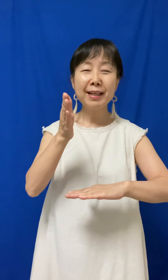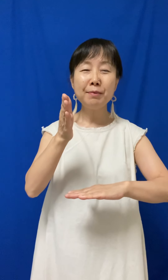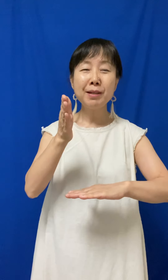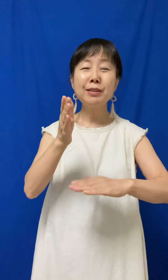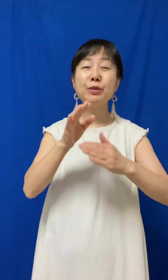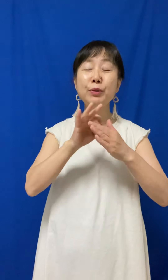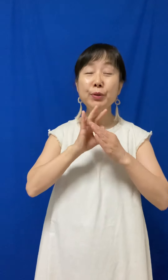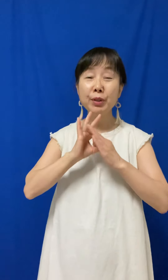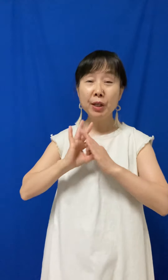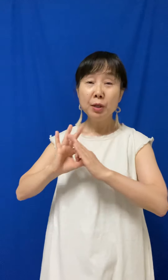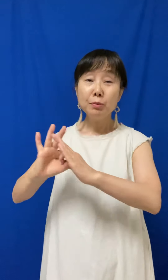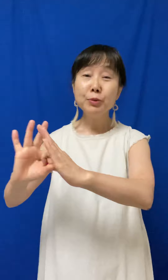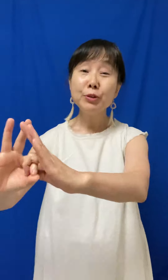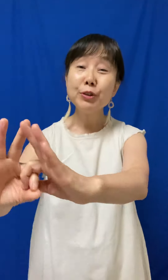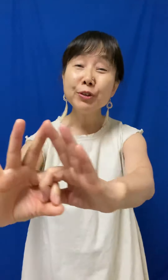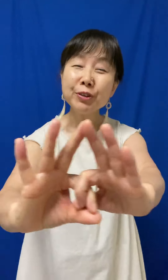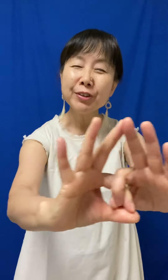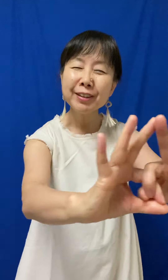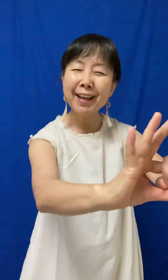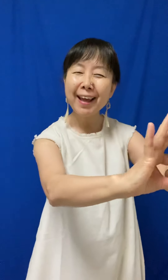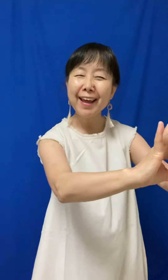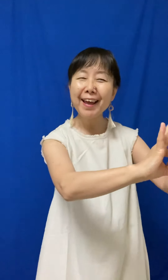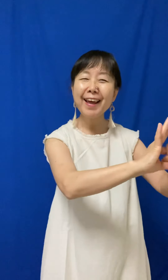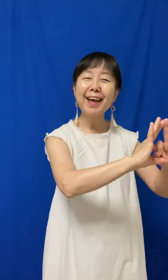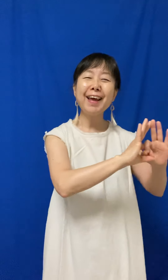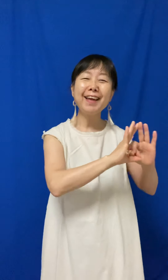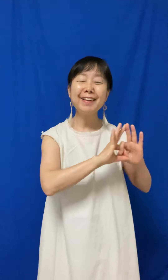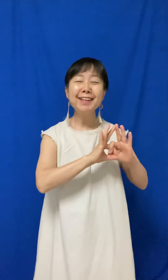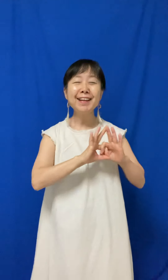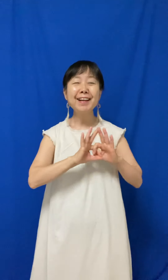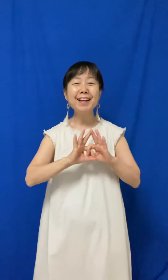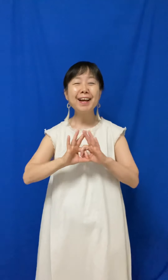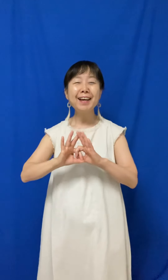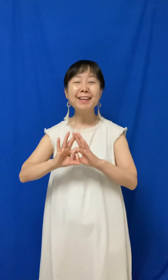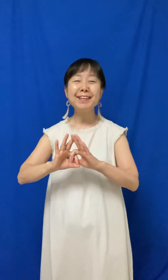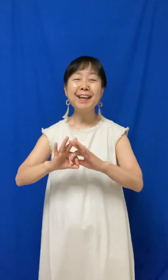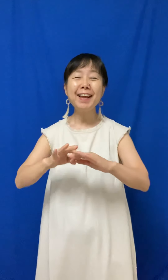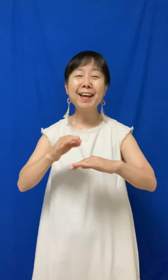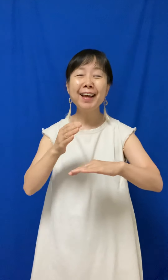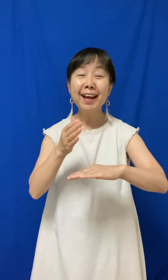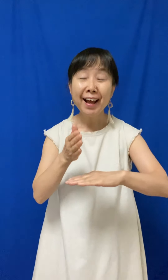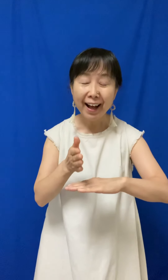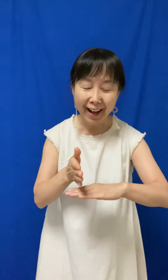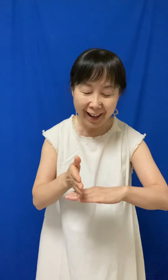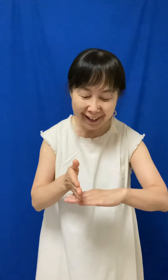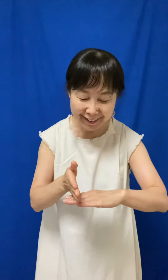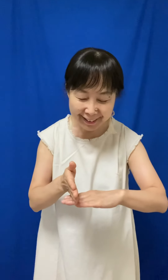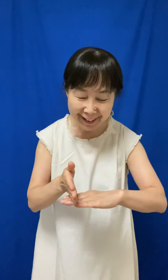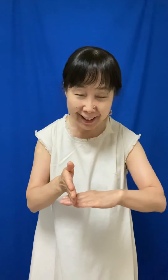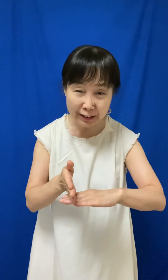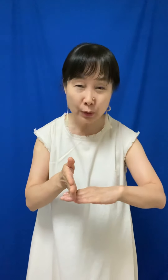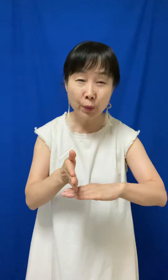ます。結んでいただいてありがと